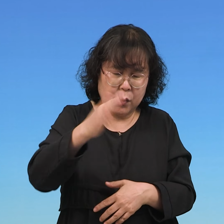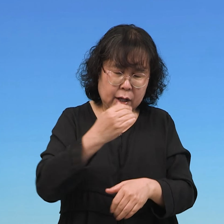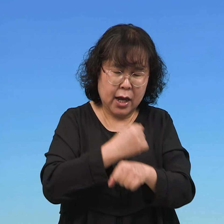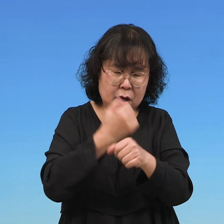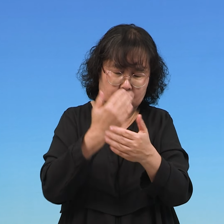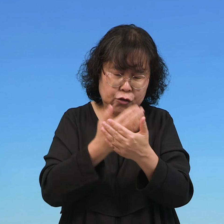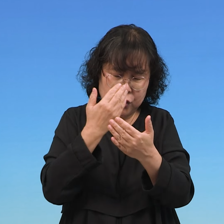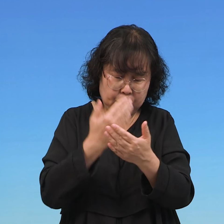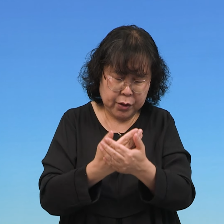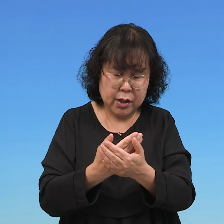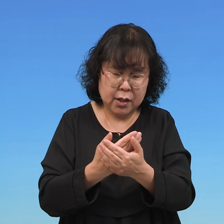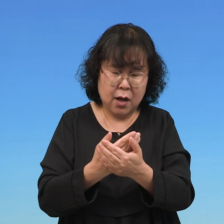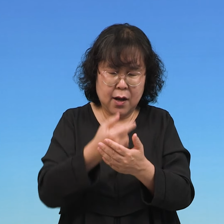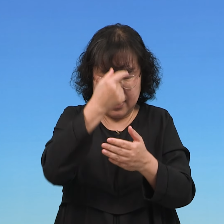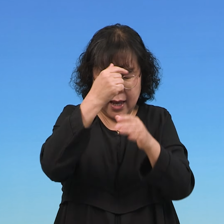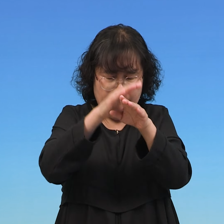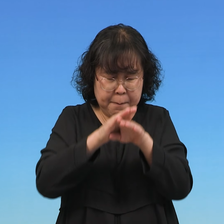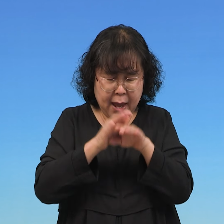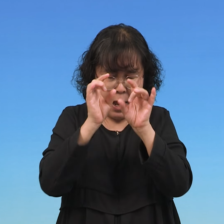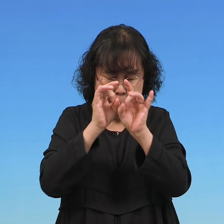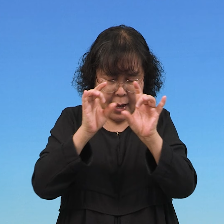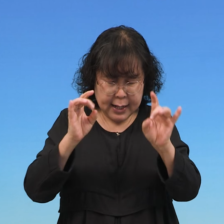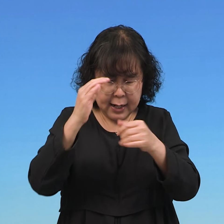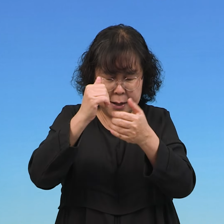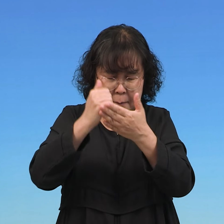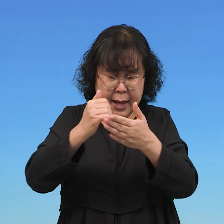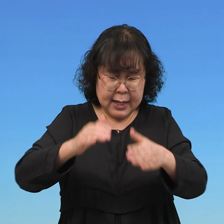예배마다 하나님의 따뜻한 환대를